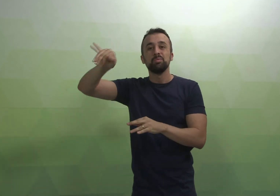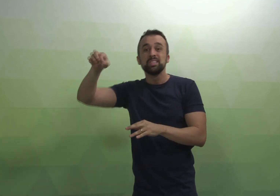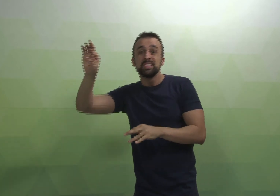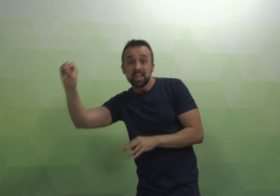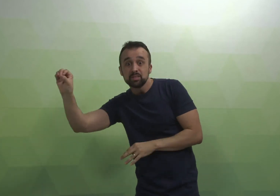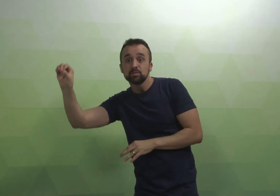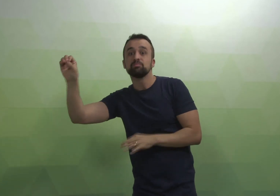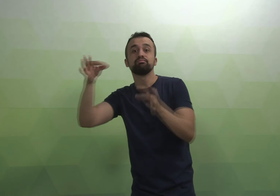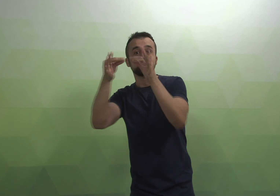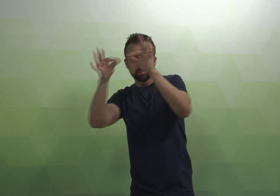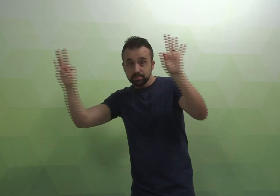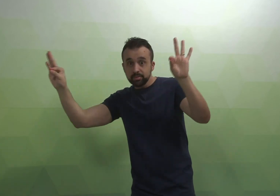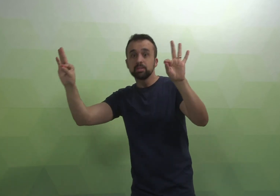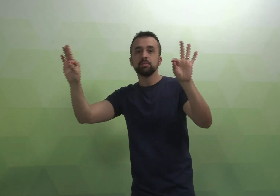com o objeto da sentença.